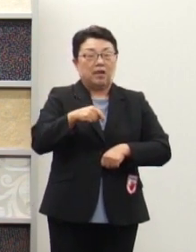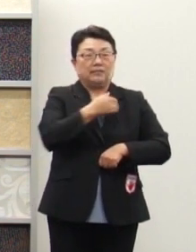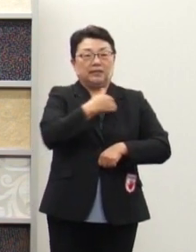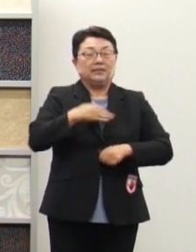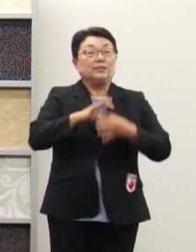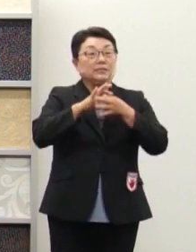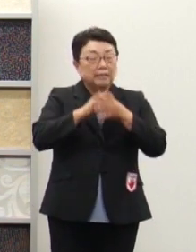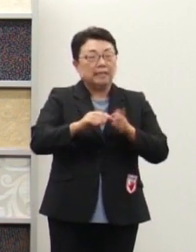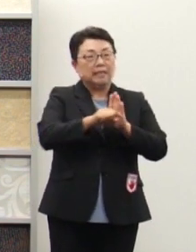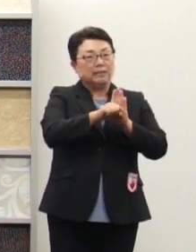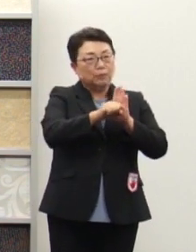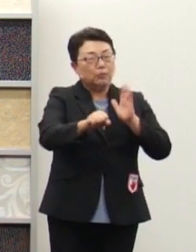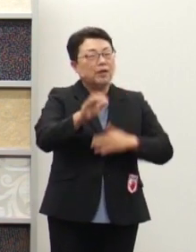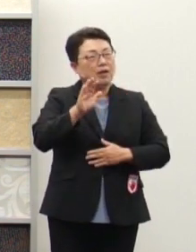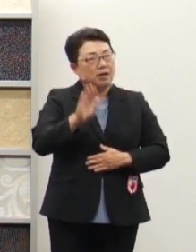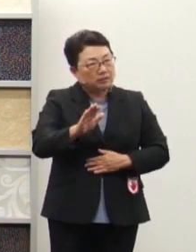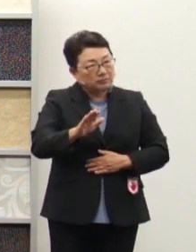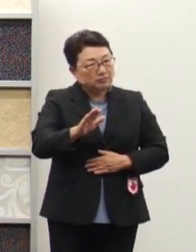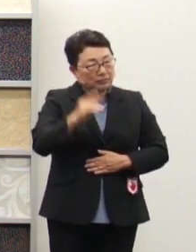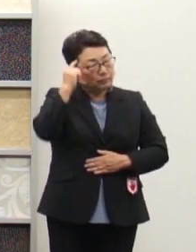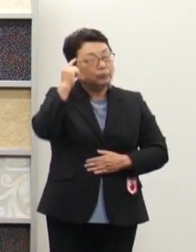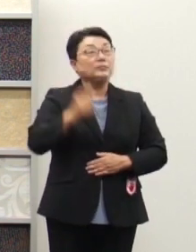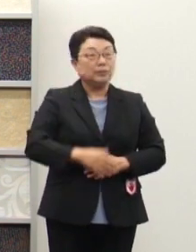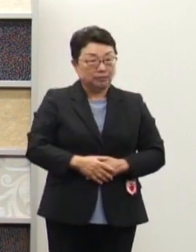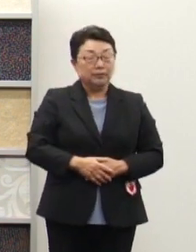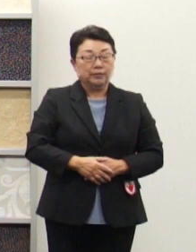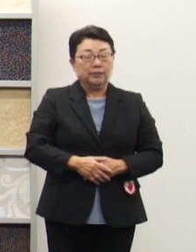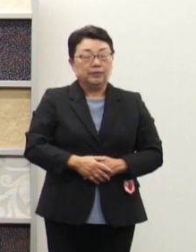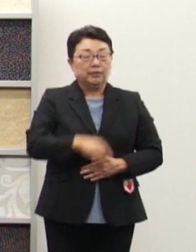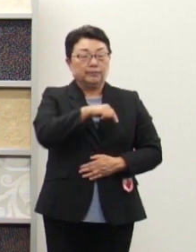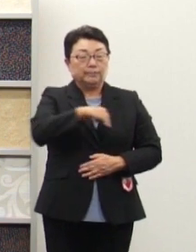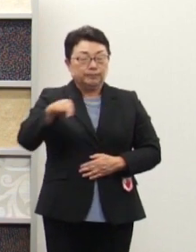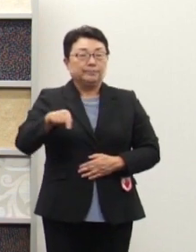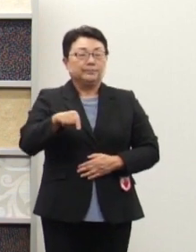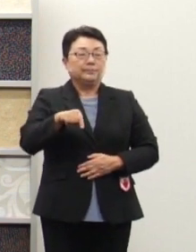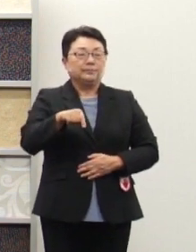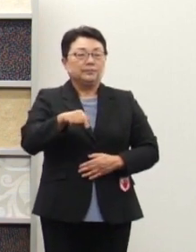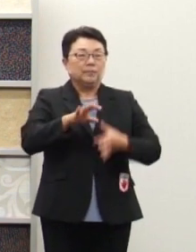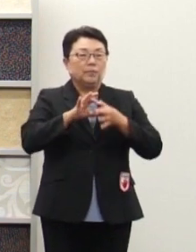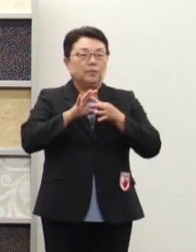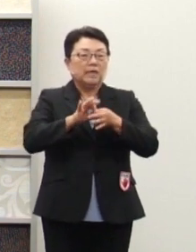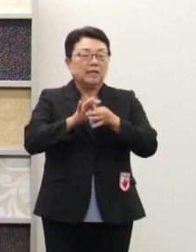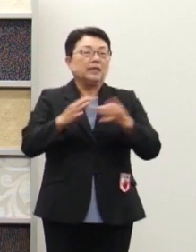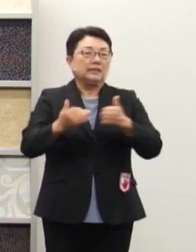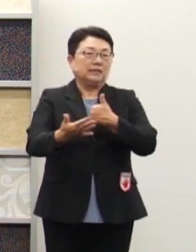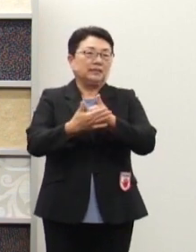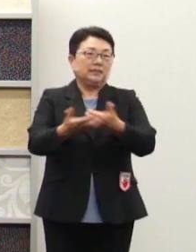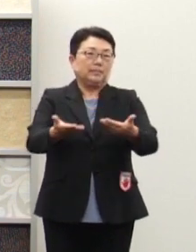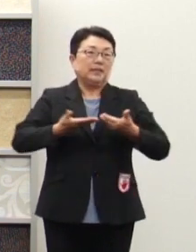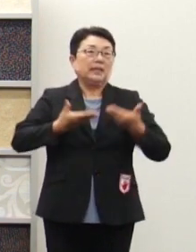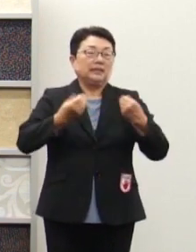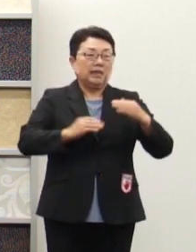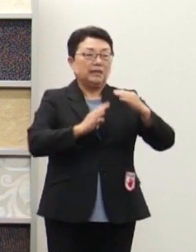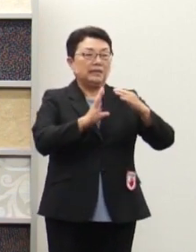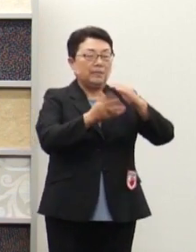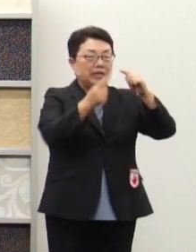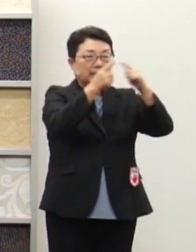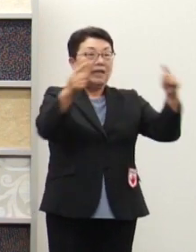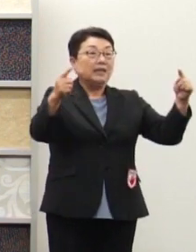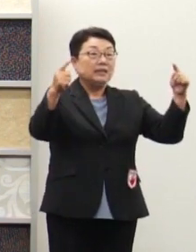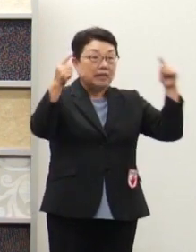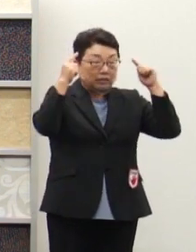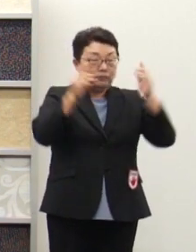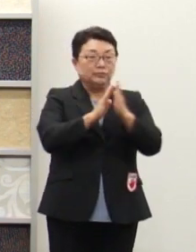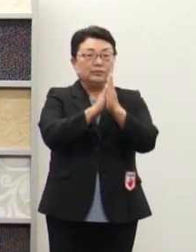上した成果ではなかろうかと考えております。これらの対応に携わってくださいました山梨大学、そ